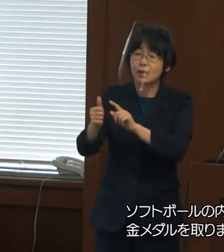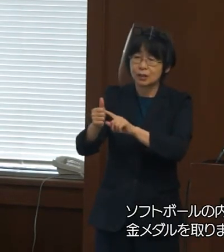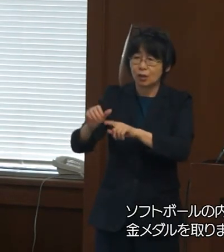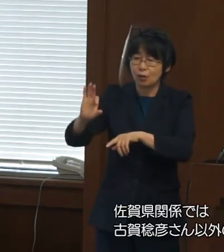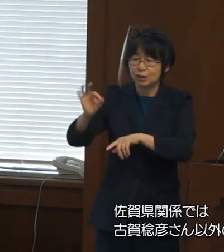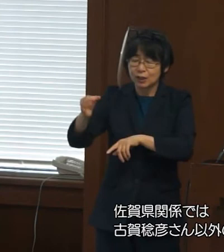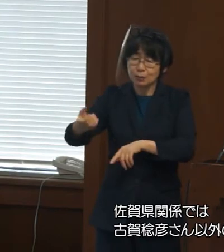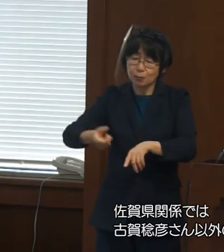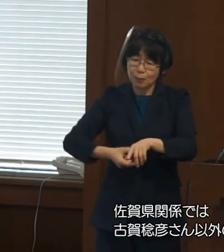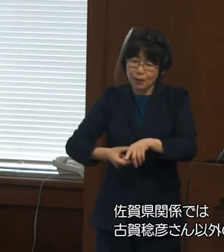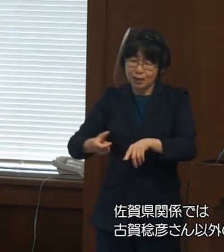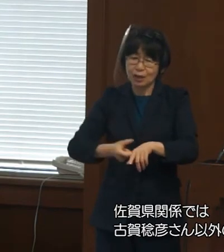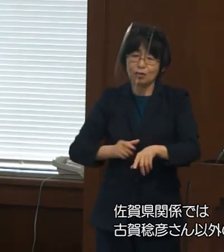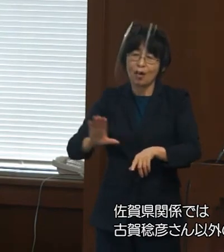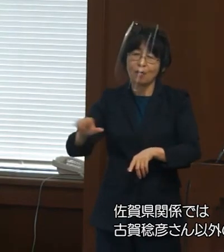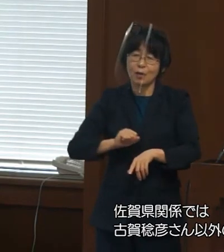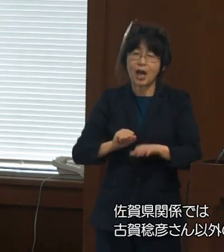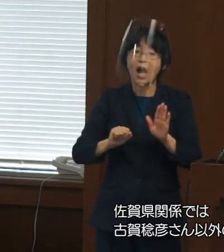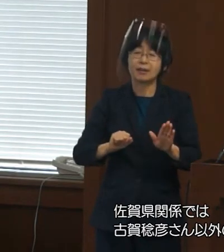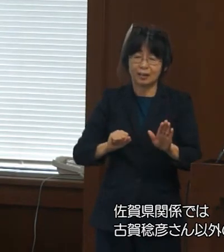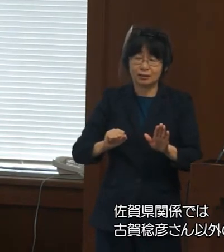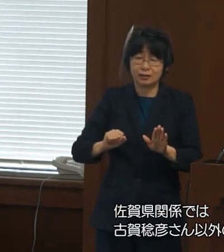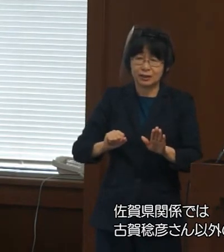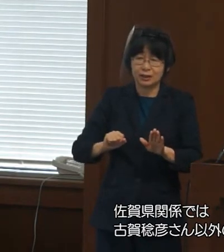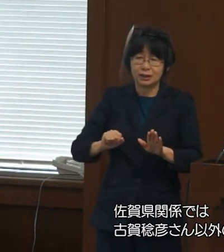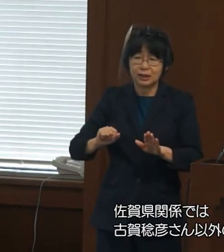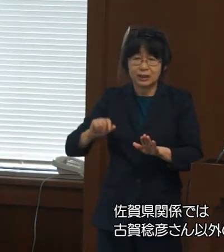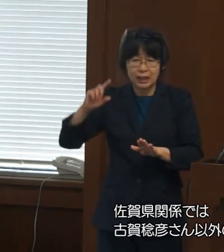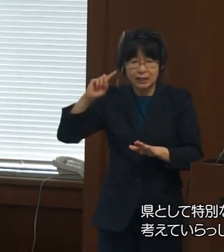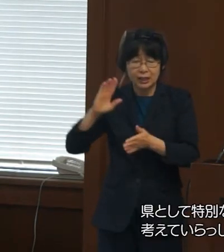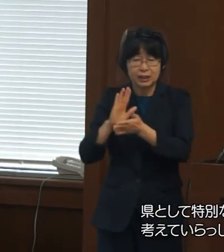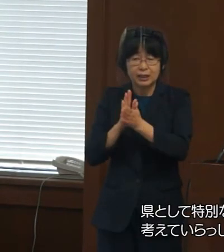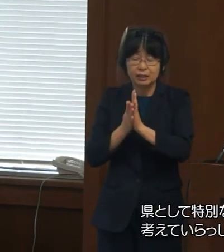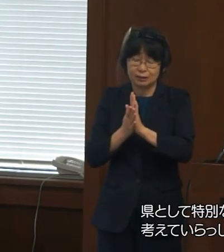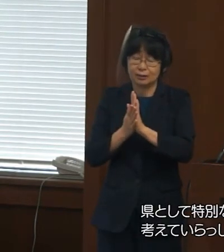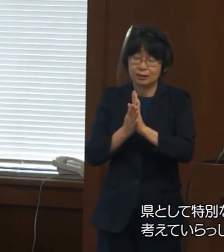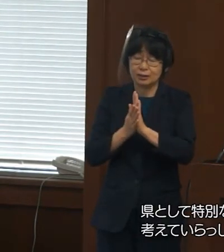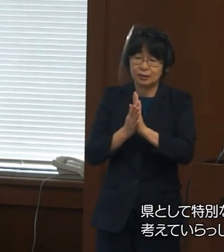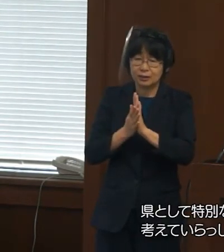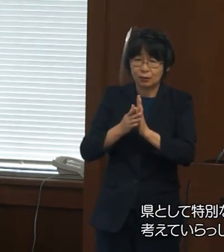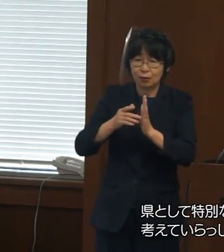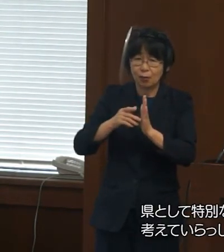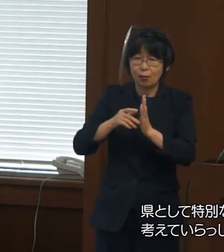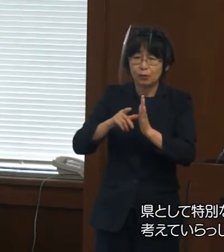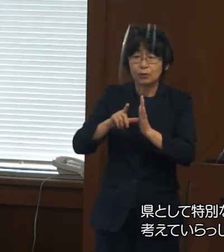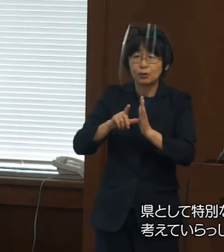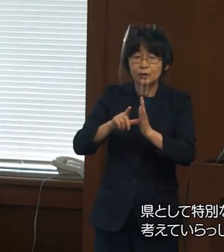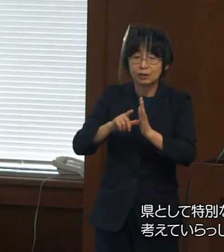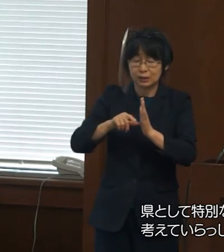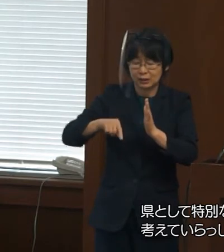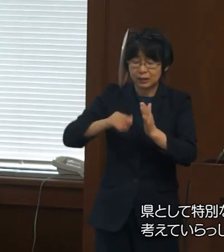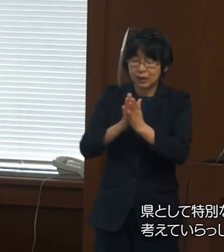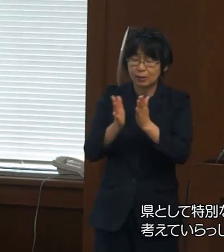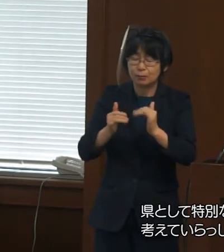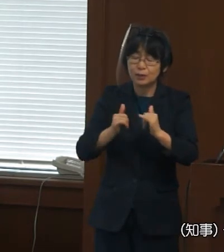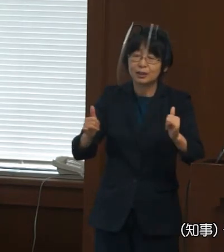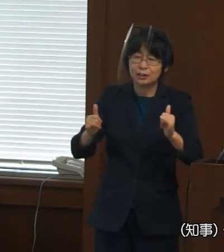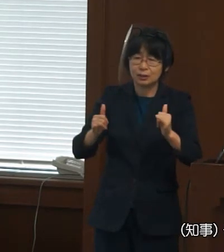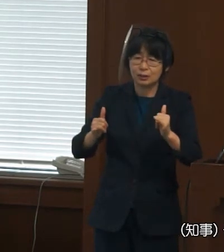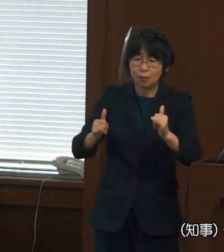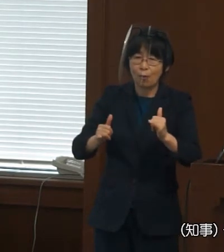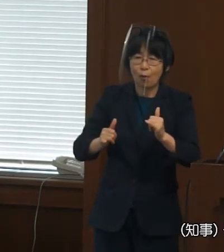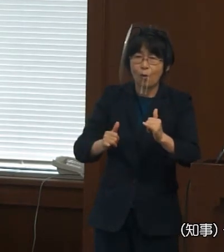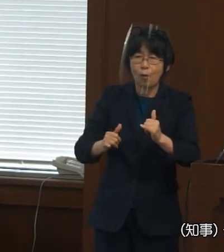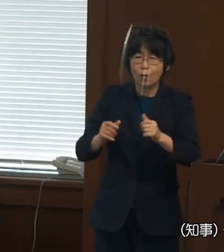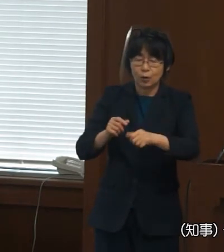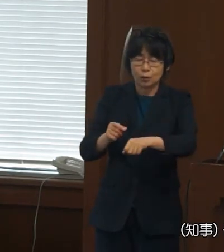りましたけれども、佐賀県関係では小松俊彦さん以外の金メダルということで、県として特別な表彰などは考えていらっしゃるんでしょうか。